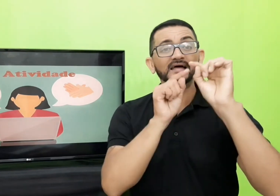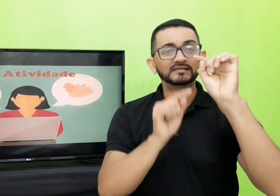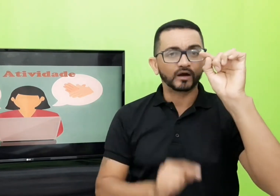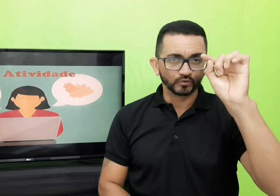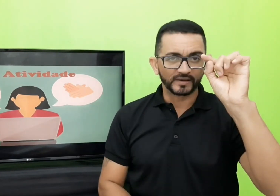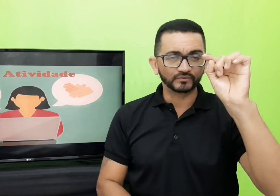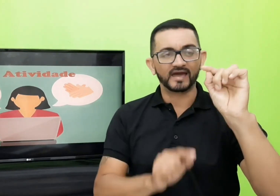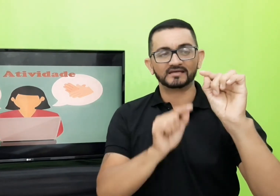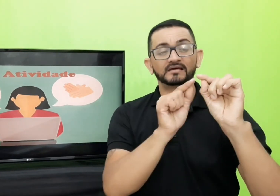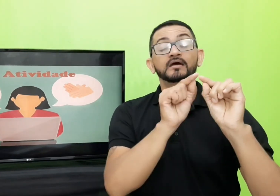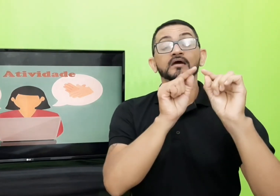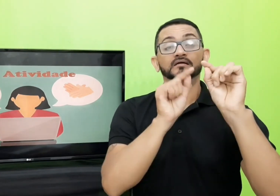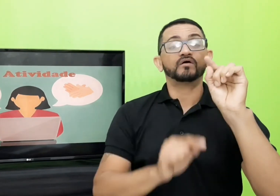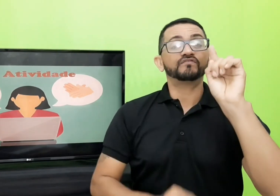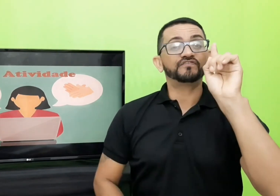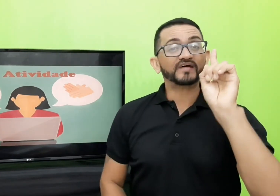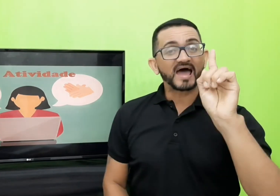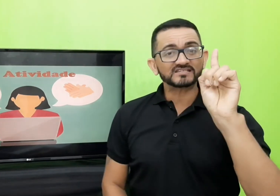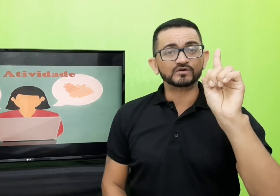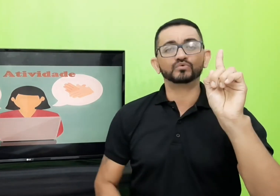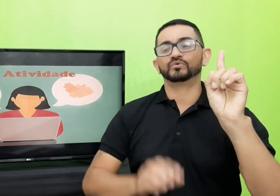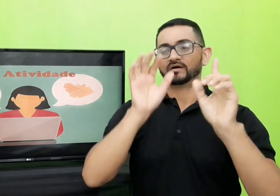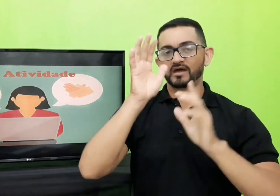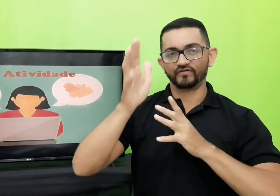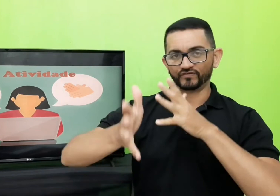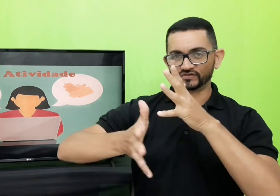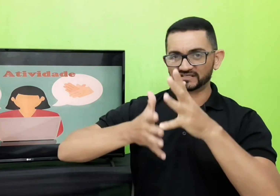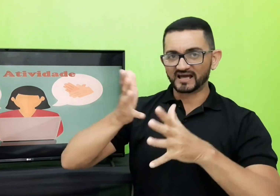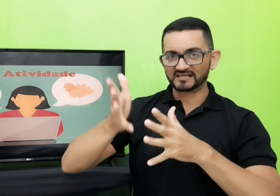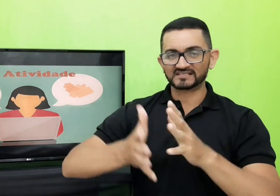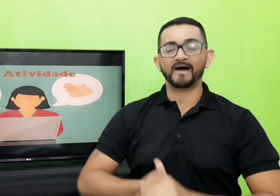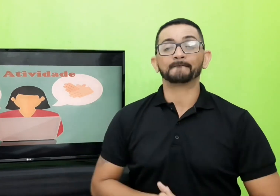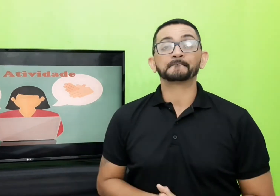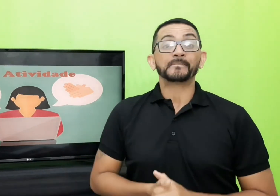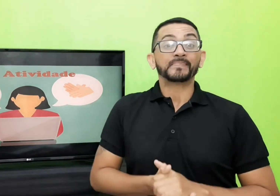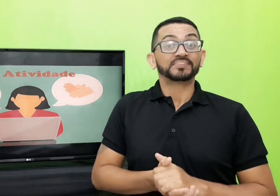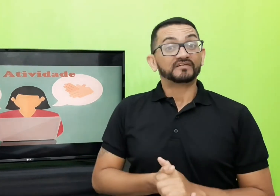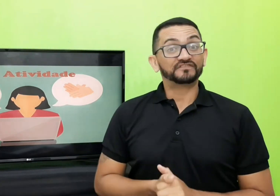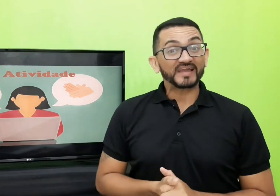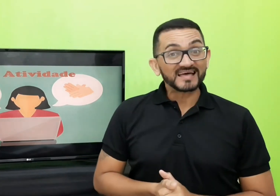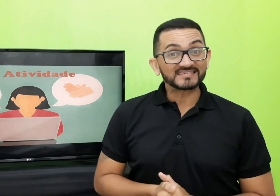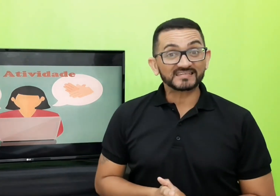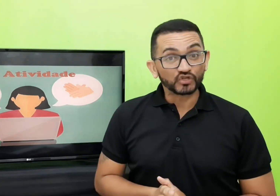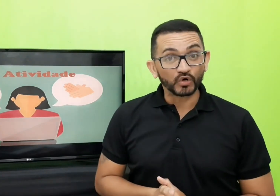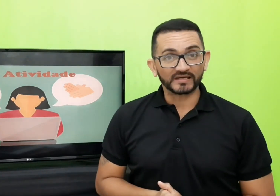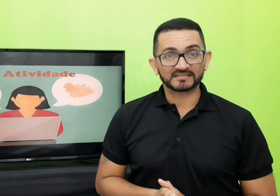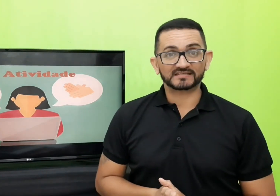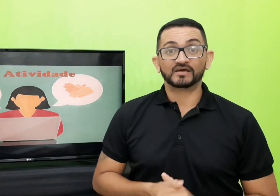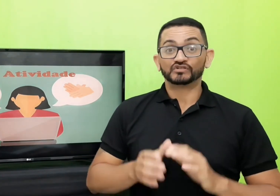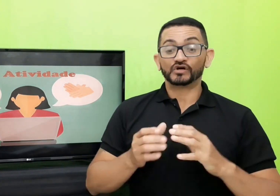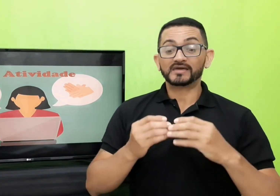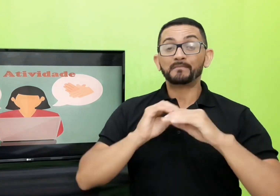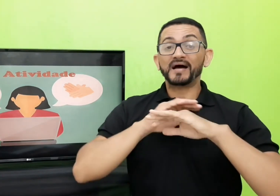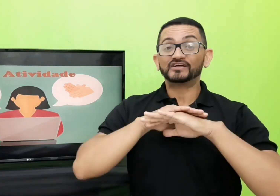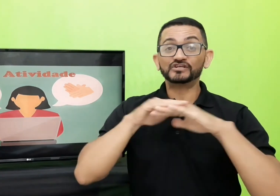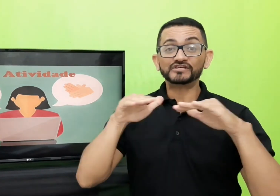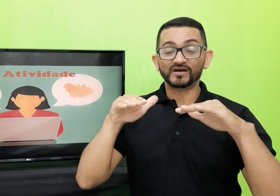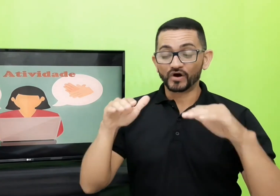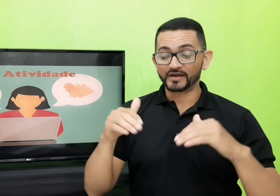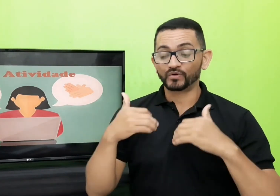até o número 10. Então, frase 1, aí eu vou sinalizar. Frase 2. Só que a partir de agora, quando